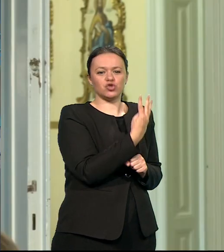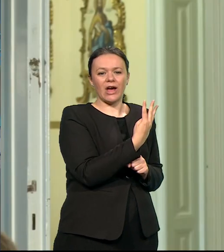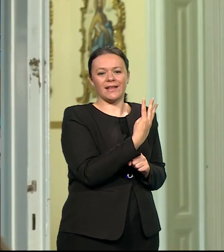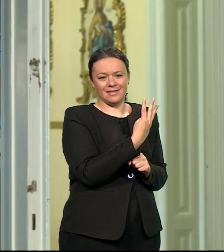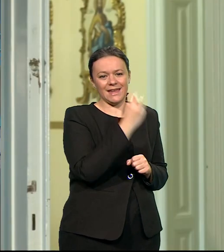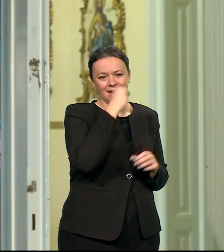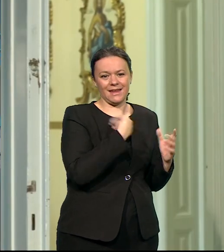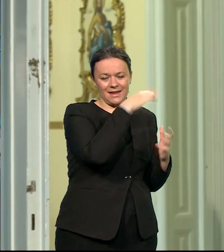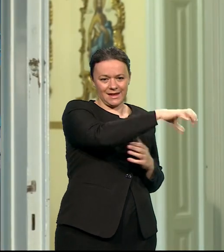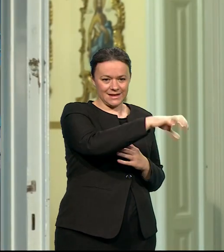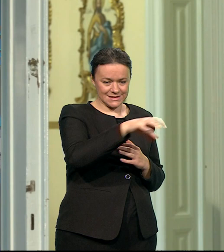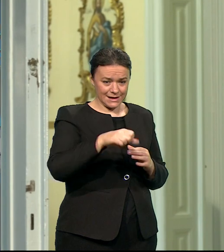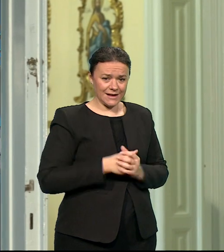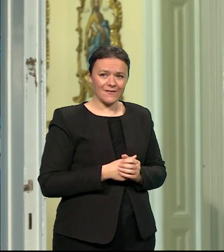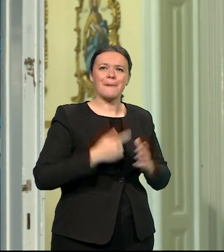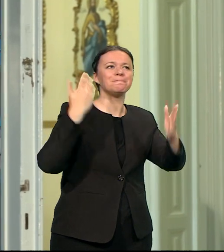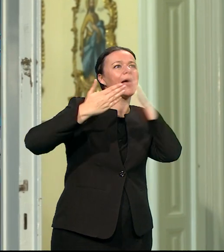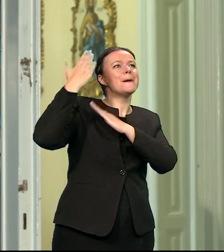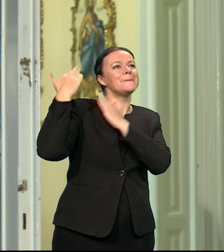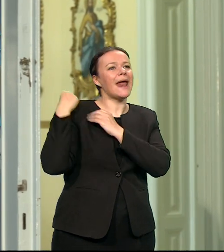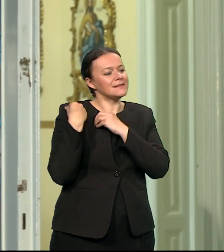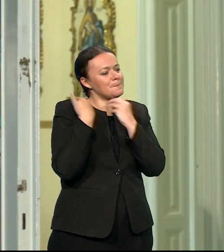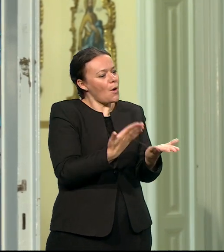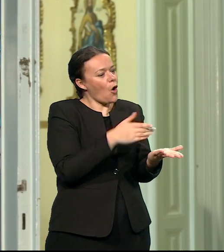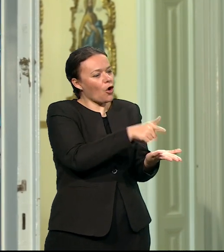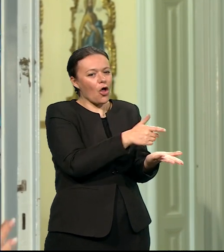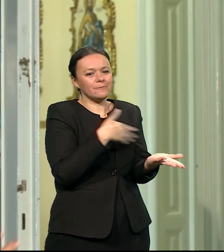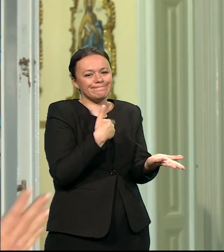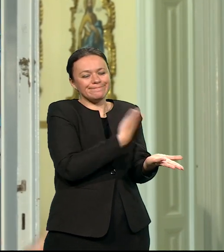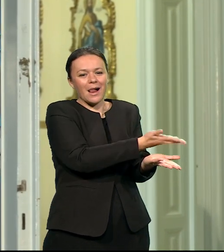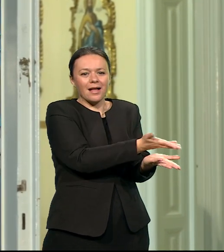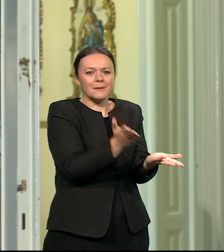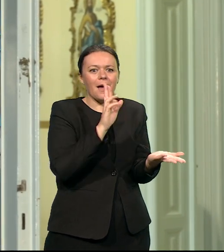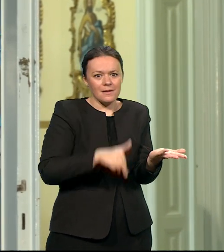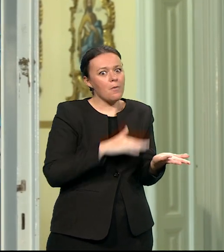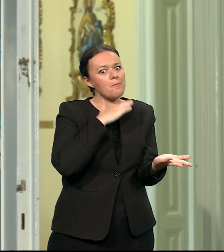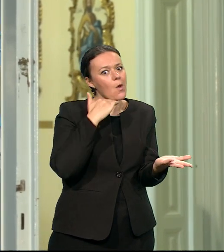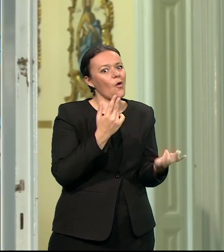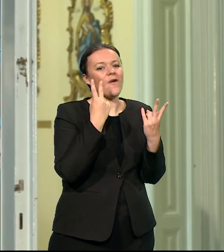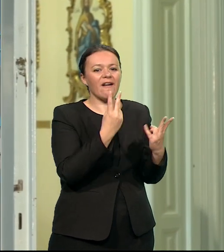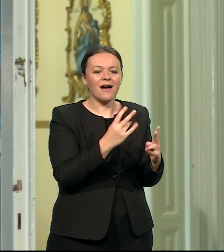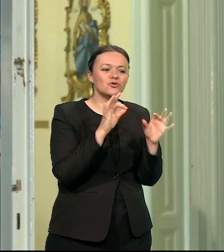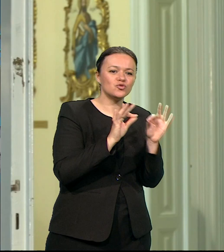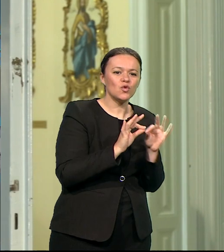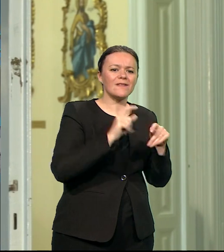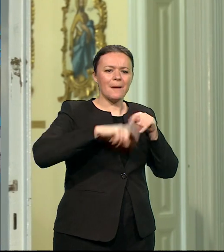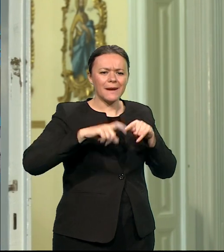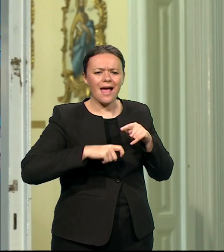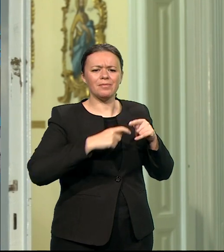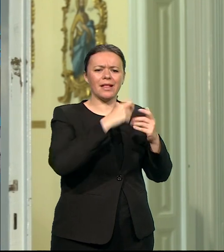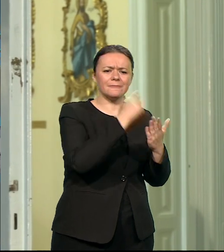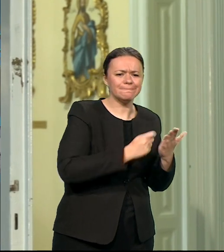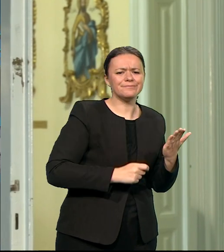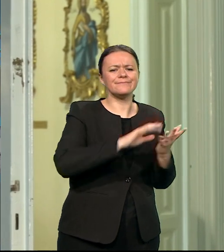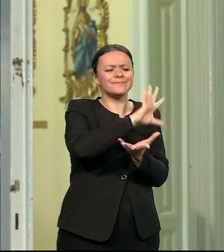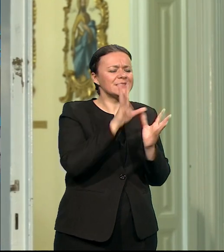Preci potomcima ostavili su i mnogo istorijskih artefakata koje vi čuvate u vašoj riznici. Jeste. Ja bih volela da nam